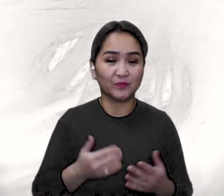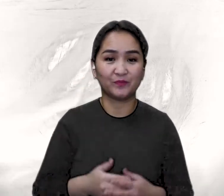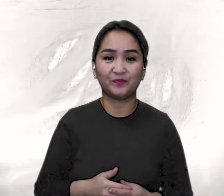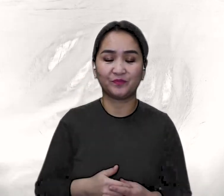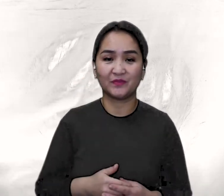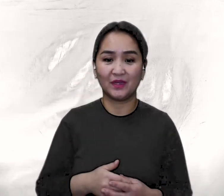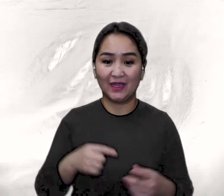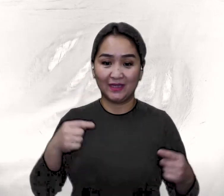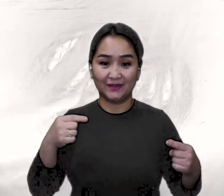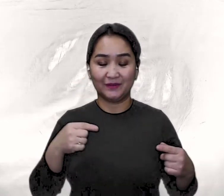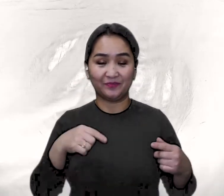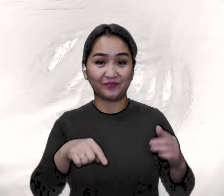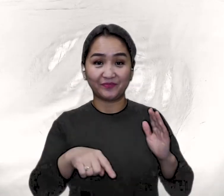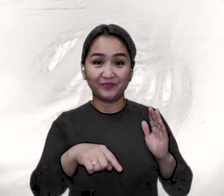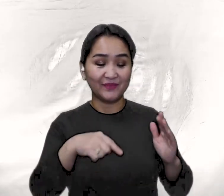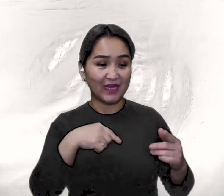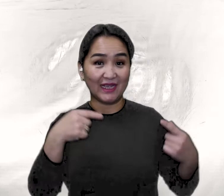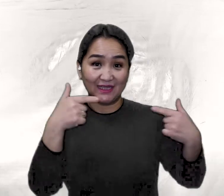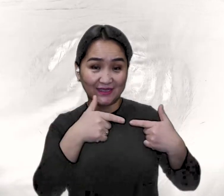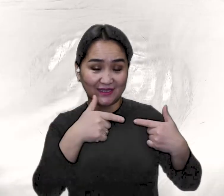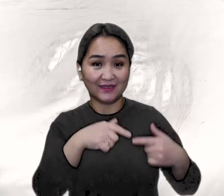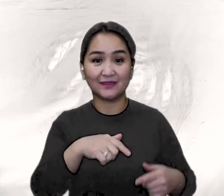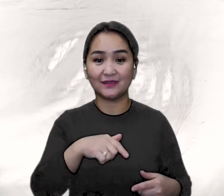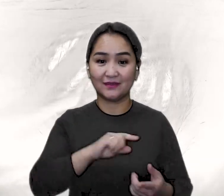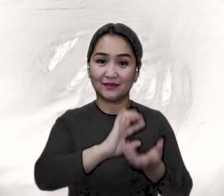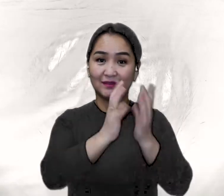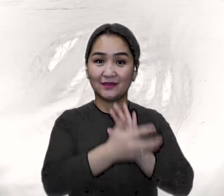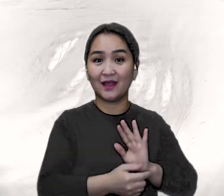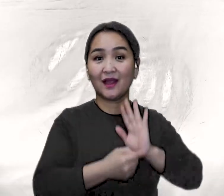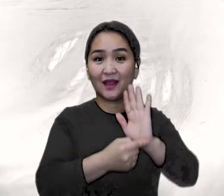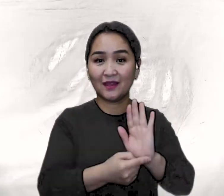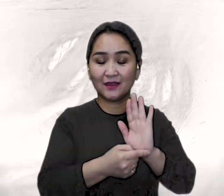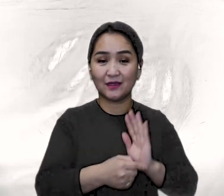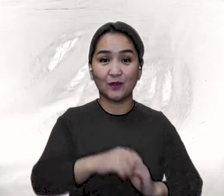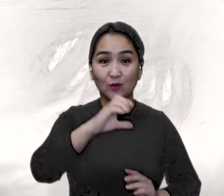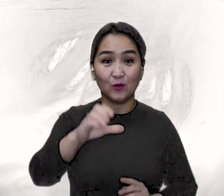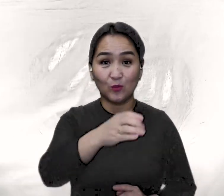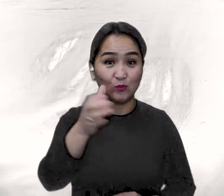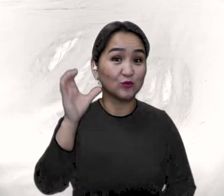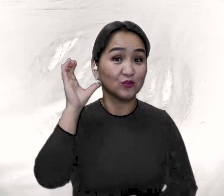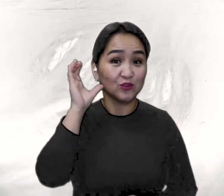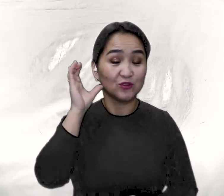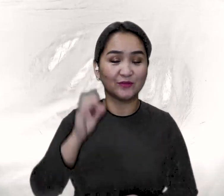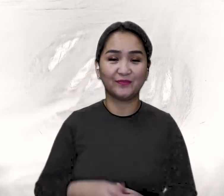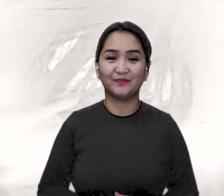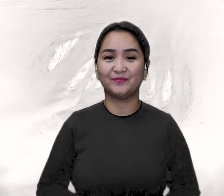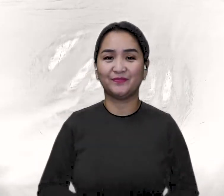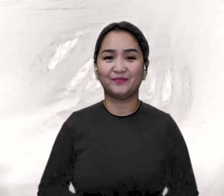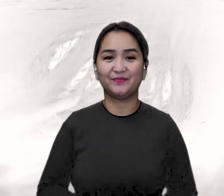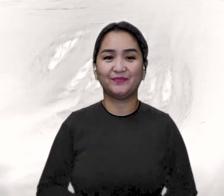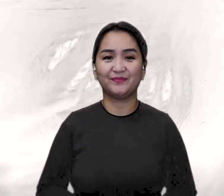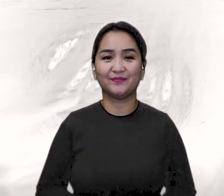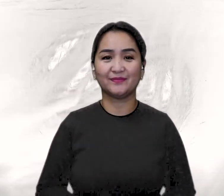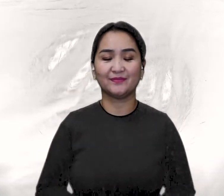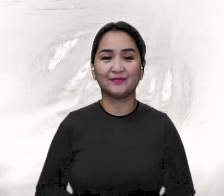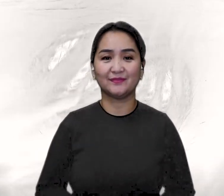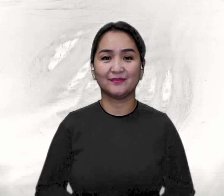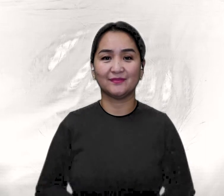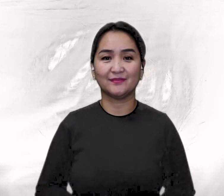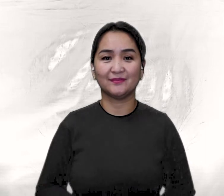арай яг тэрний эсрэг нь байдаг гэдгийг хэлсэн юм аа сонсогчдоо. Аа тэгээд одоо